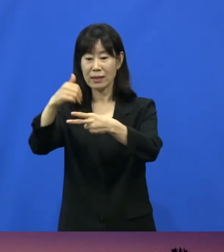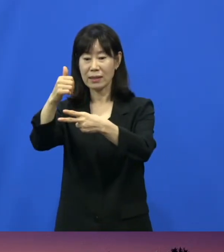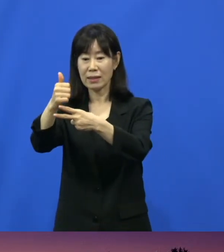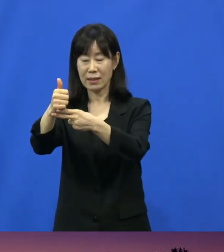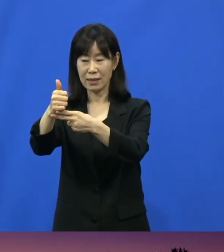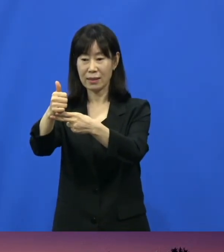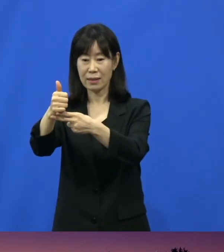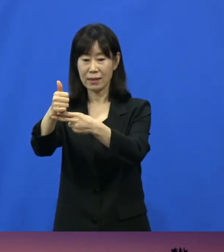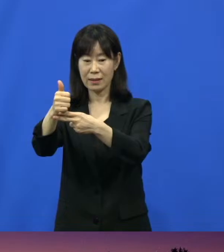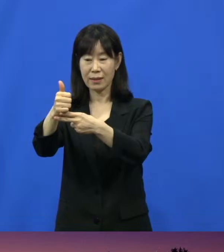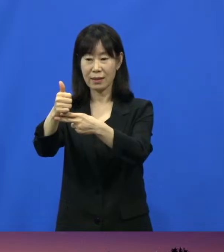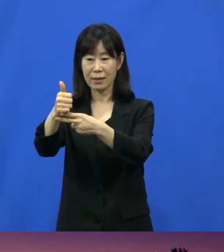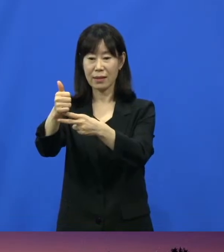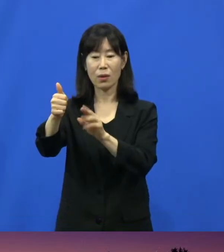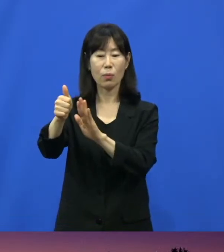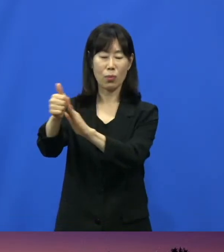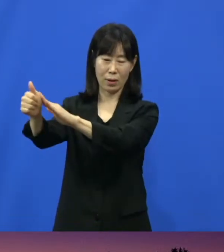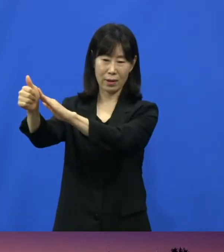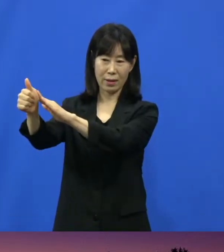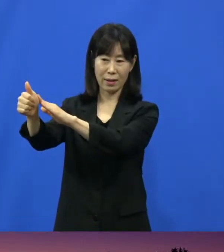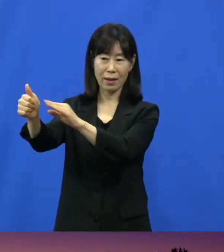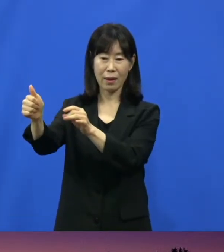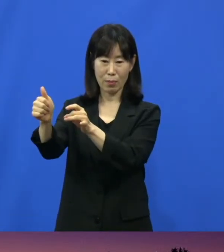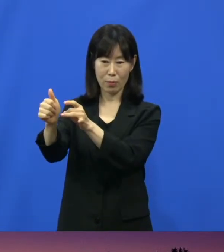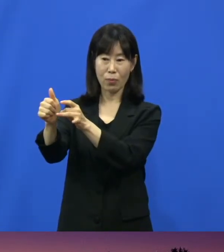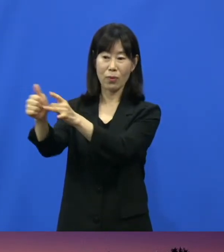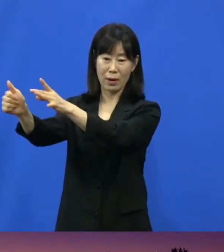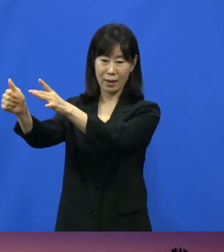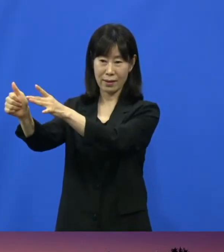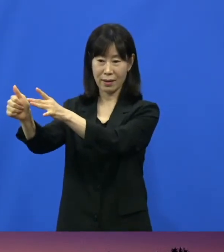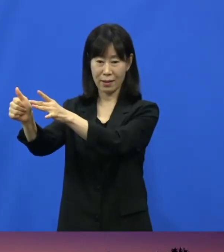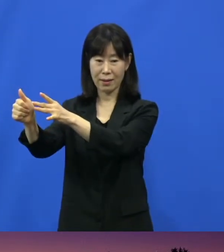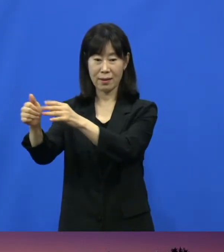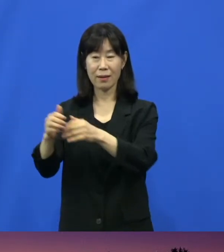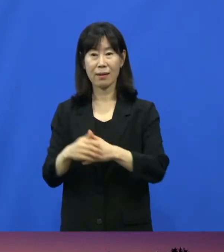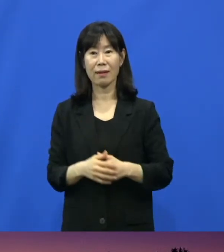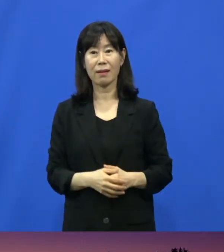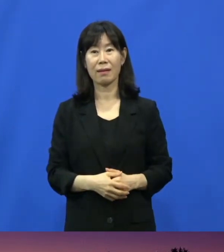그리고 이전에 상상만 하던 것들이 현실이 되고 있습니다.